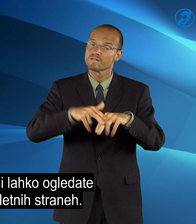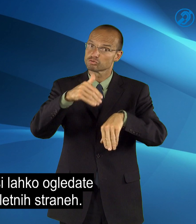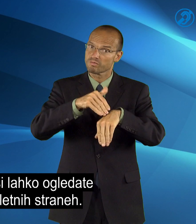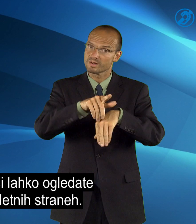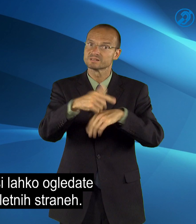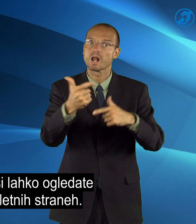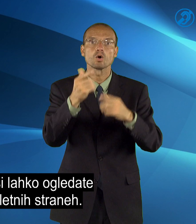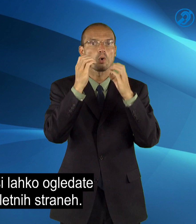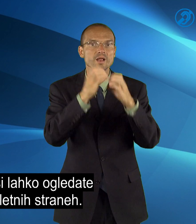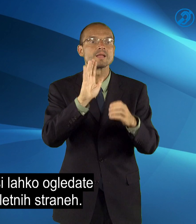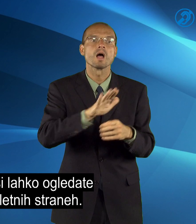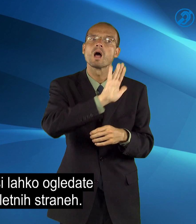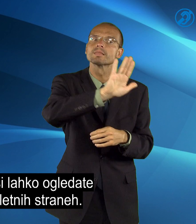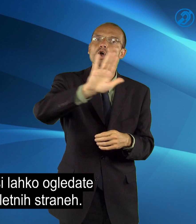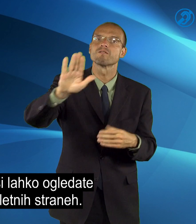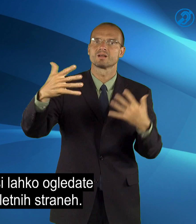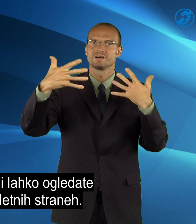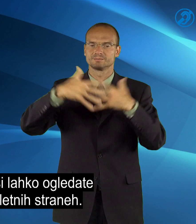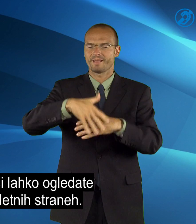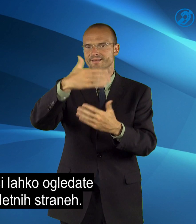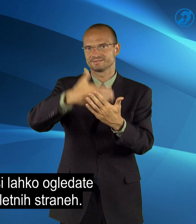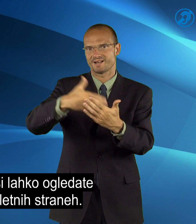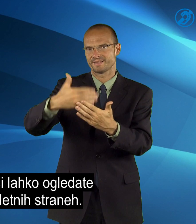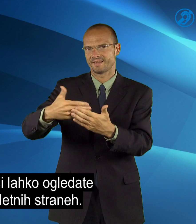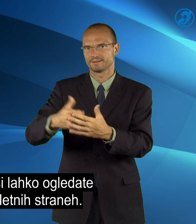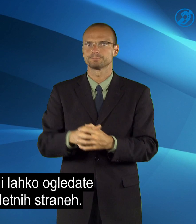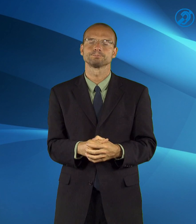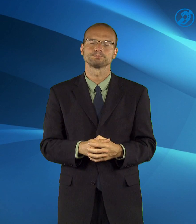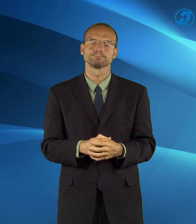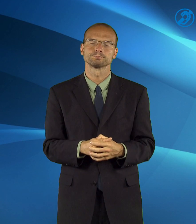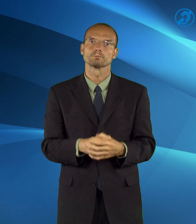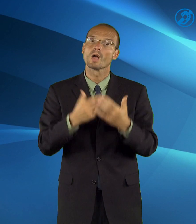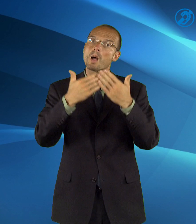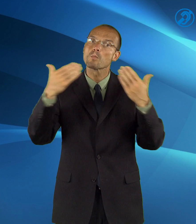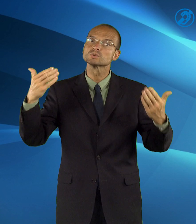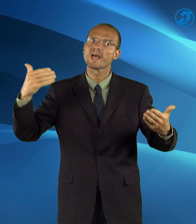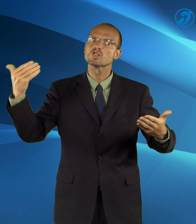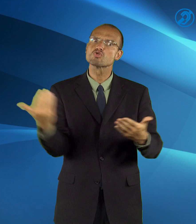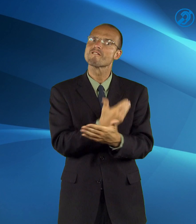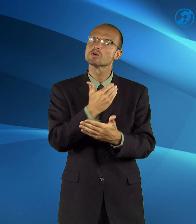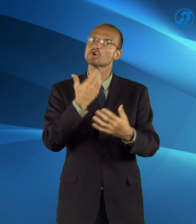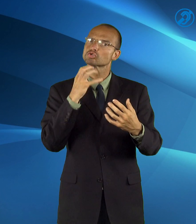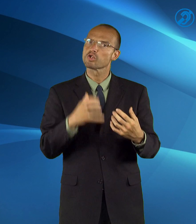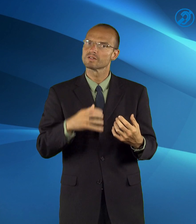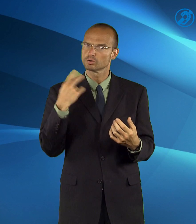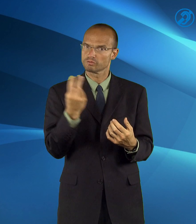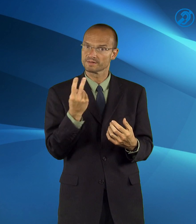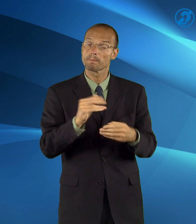Več informacij si lahko ogledate na njihovih spletnih straneh. Muzej novejše zgodovine Slovenije